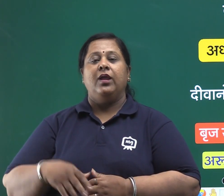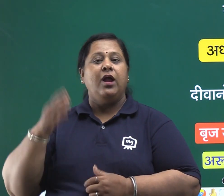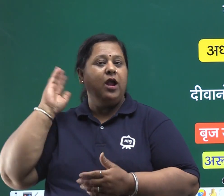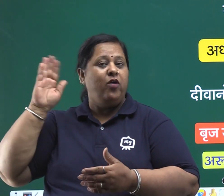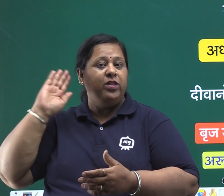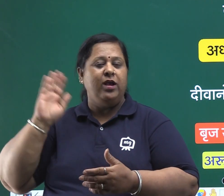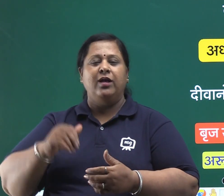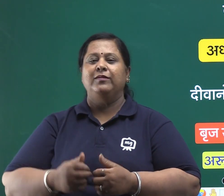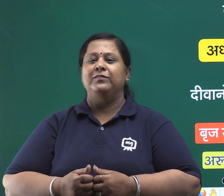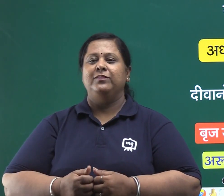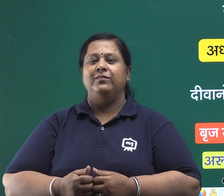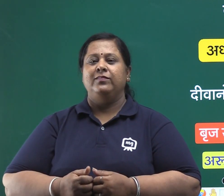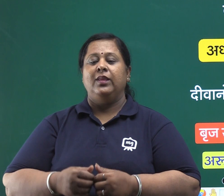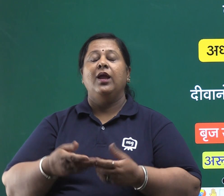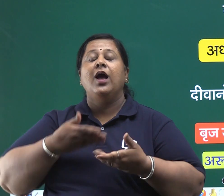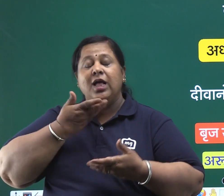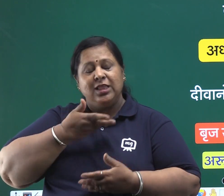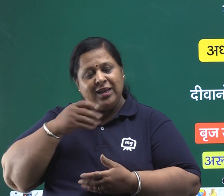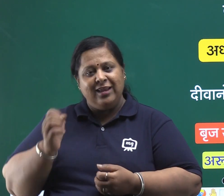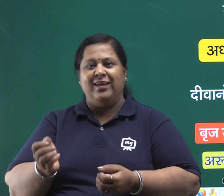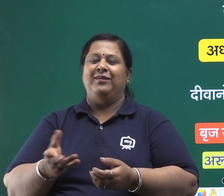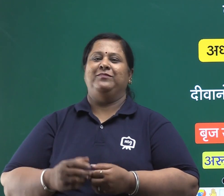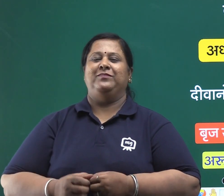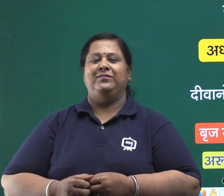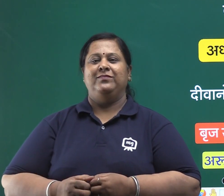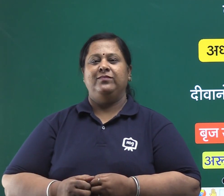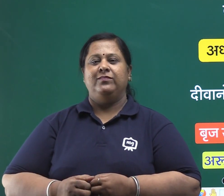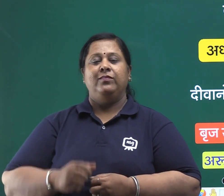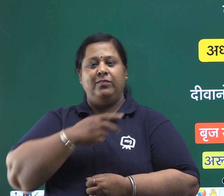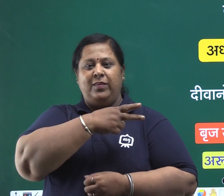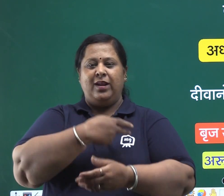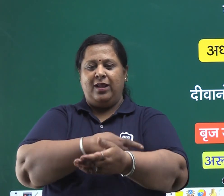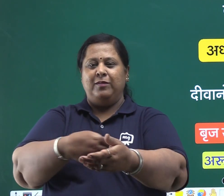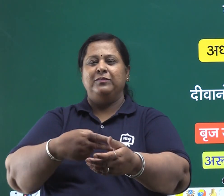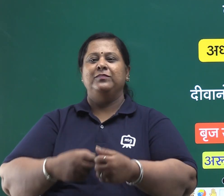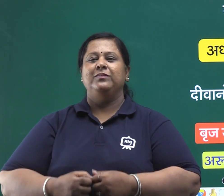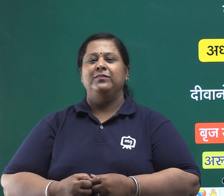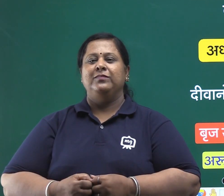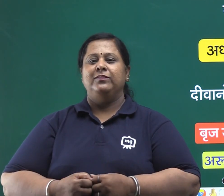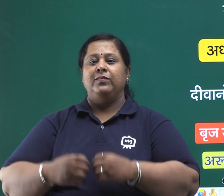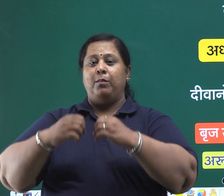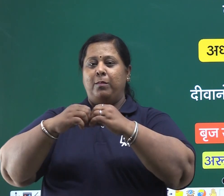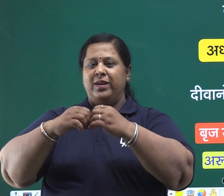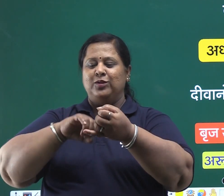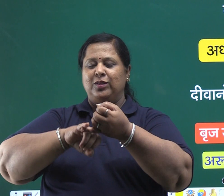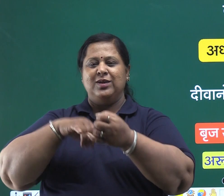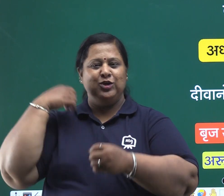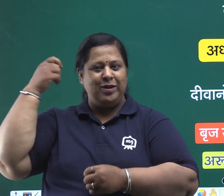कविता का अध्ययन करेंगे। मेरा नाम ब्रिज सुंदर